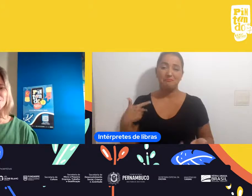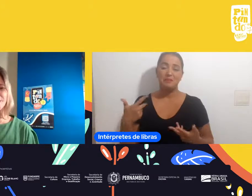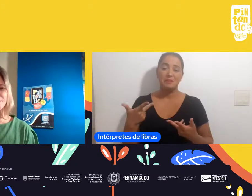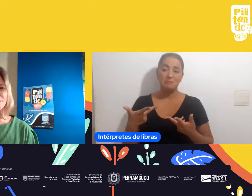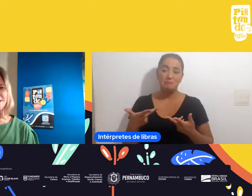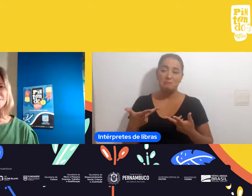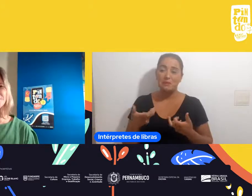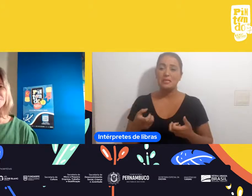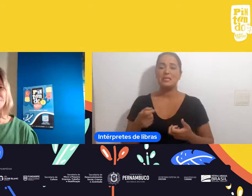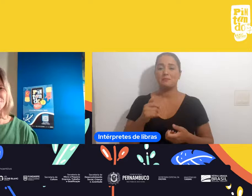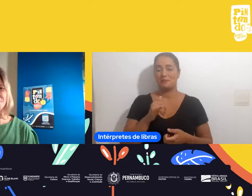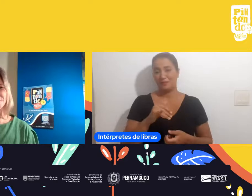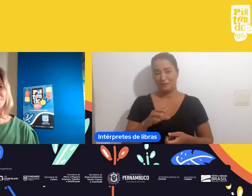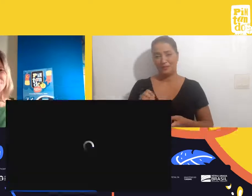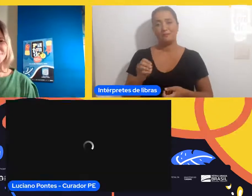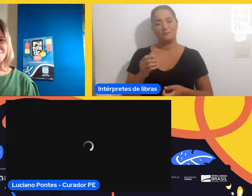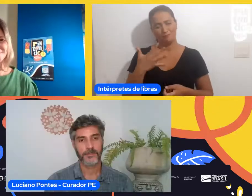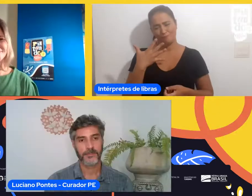e tem sido bem bonito.